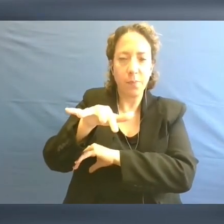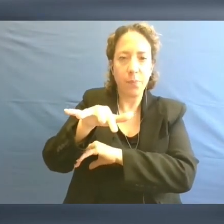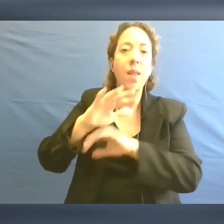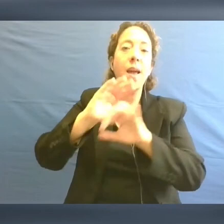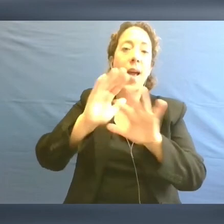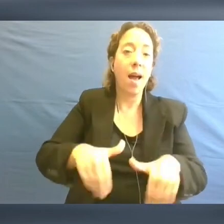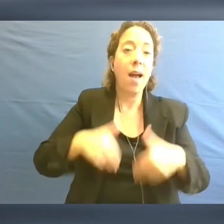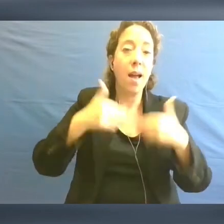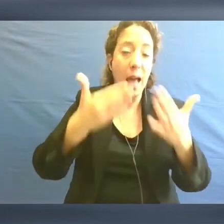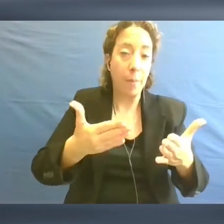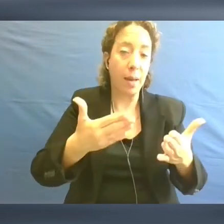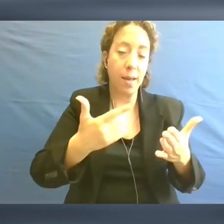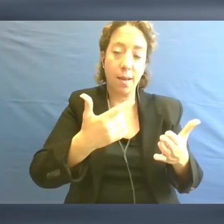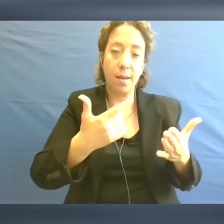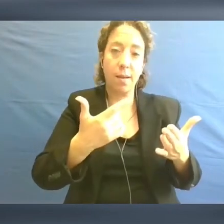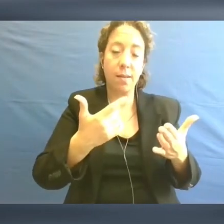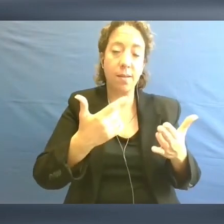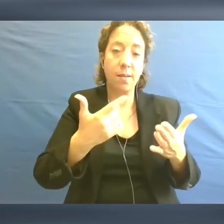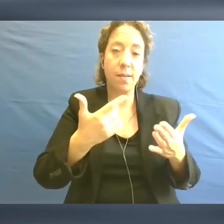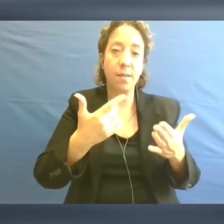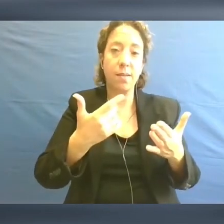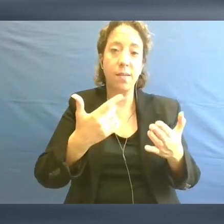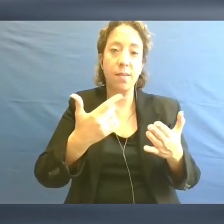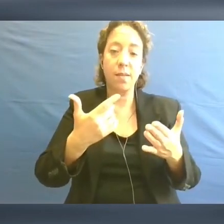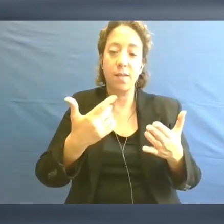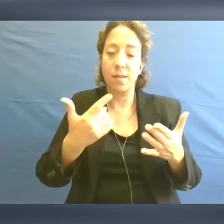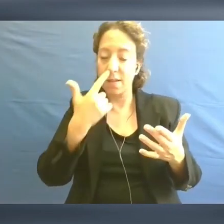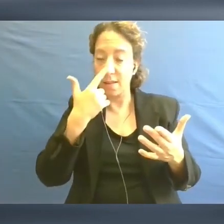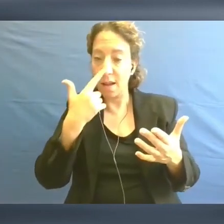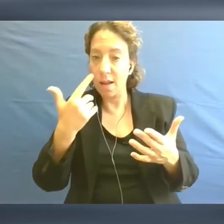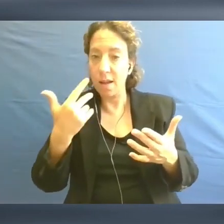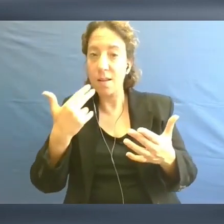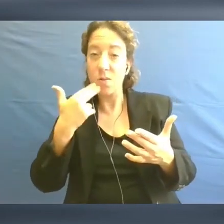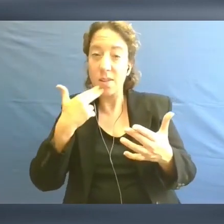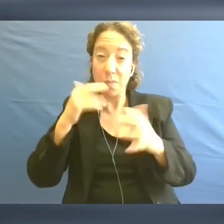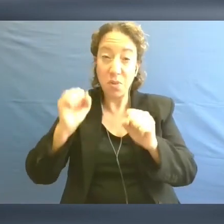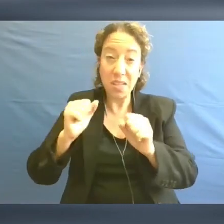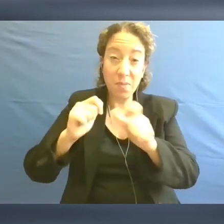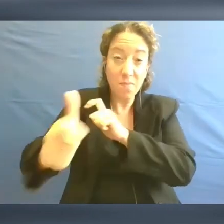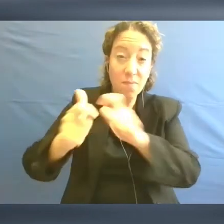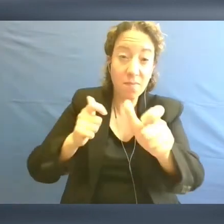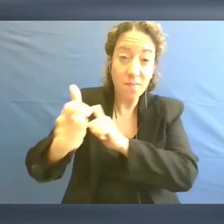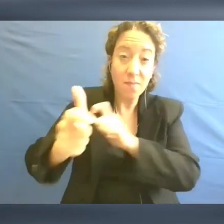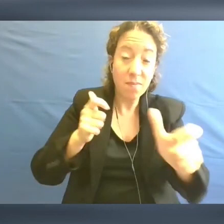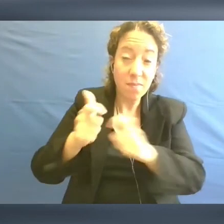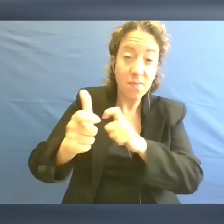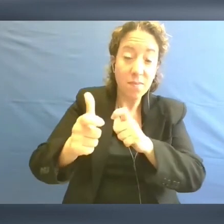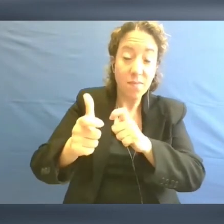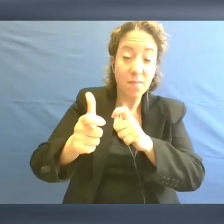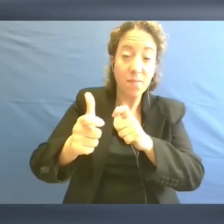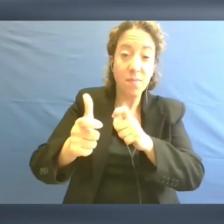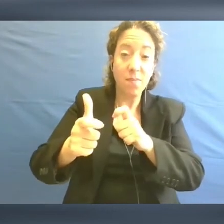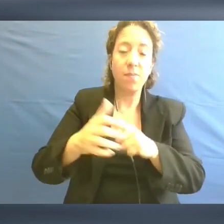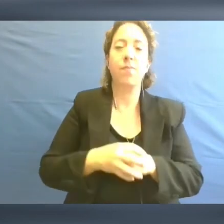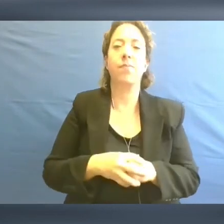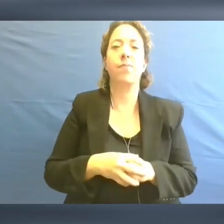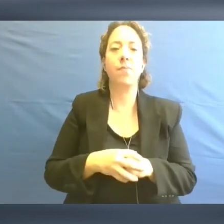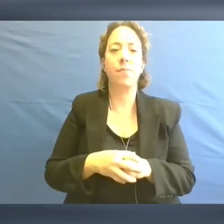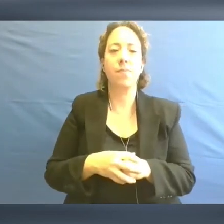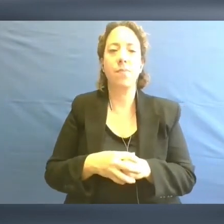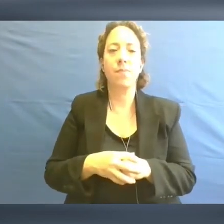façon adéquate à l'utilisabilité possible pour ces personnes.